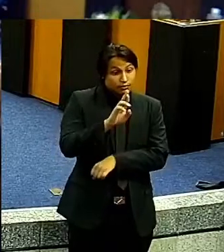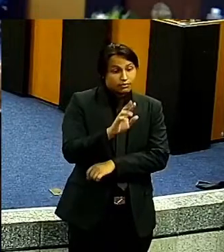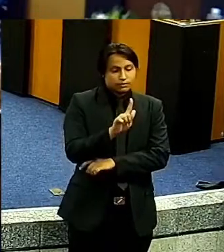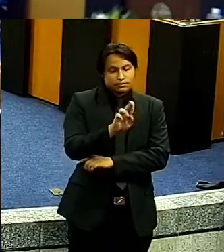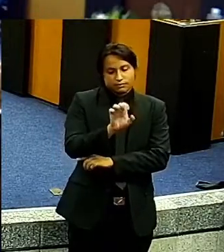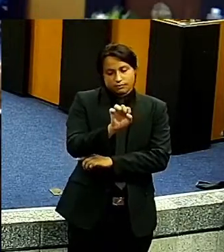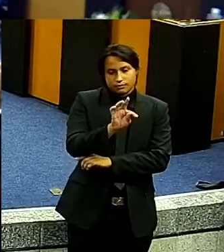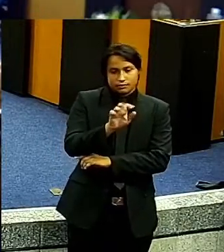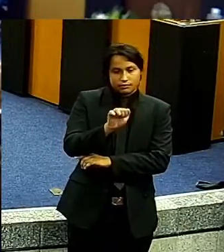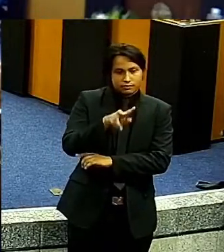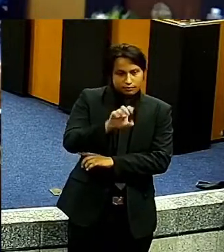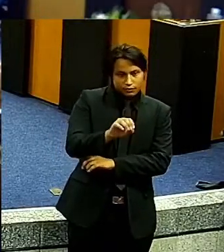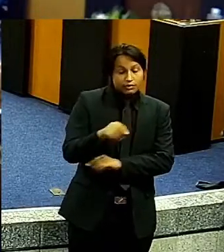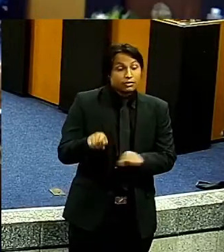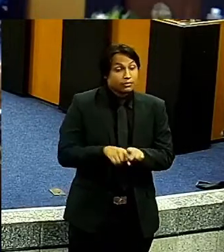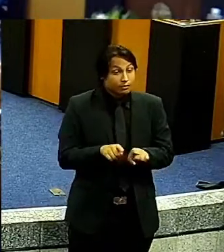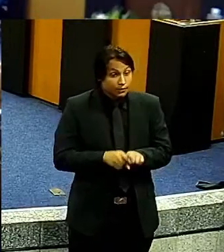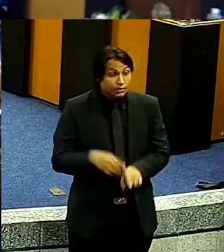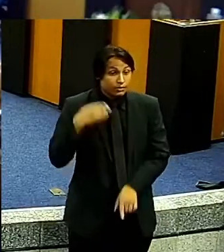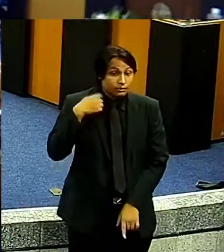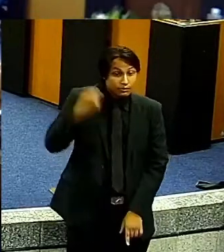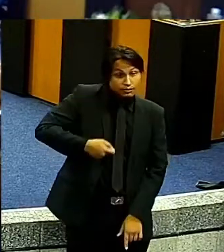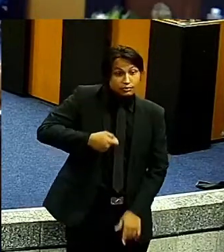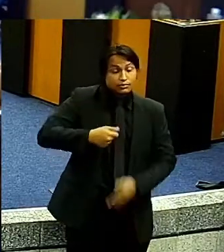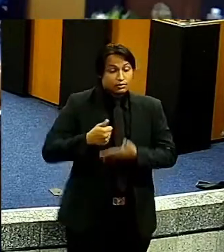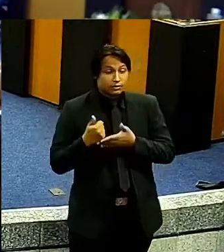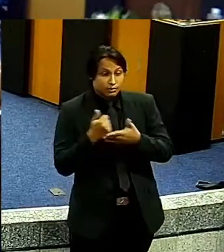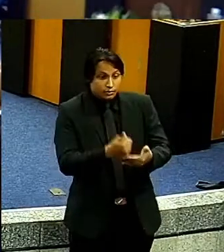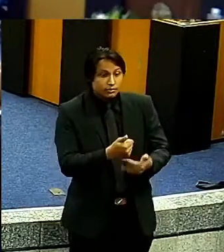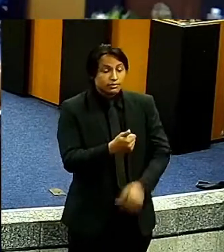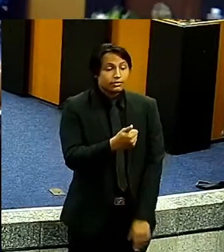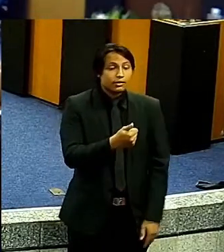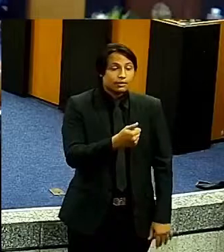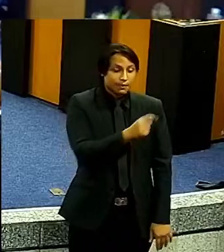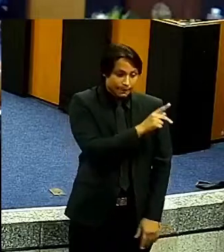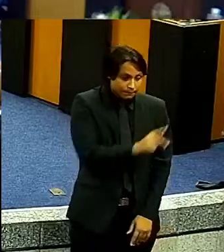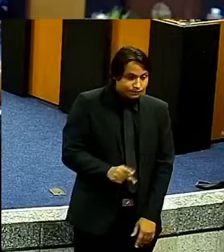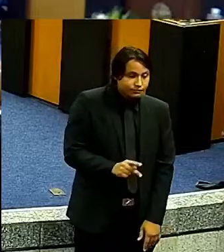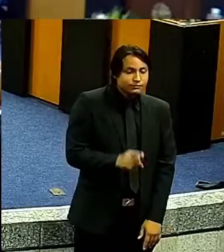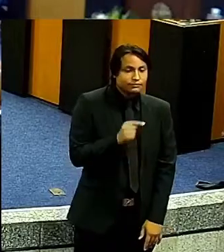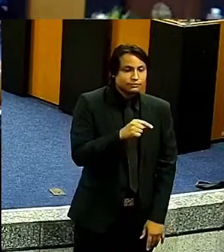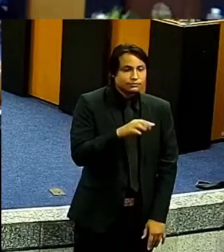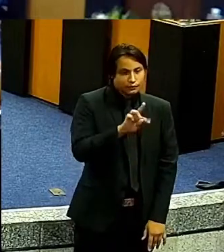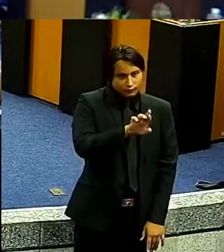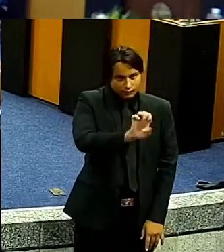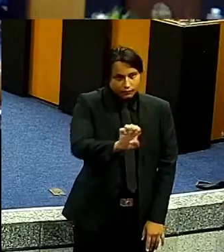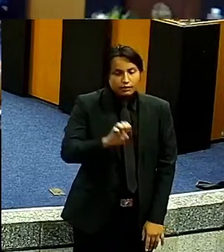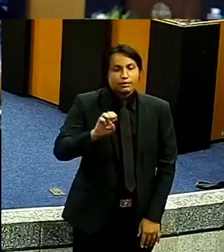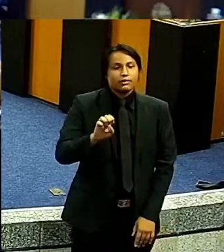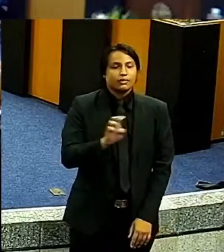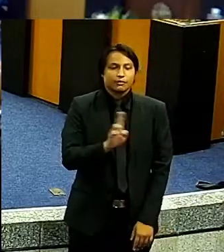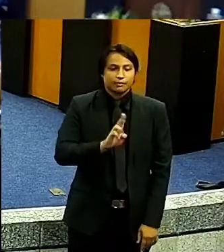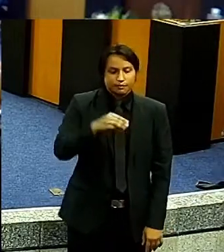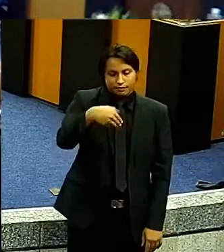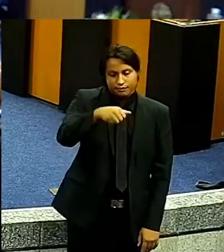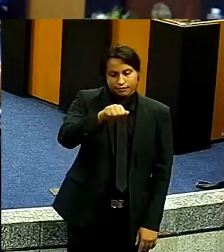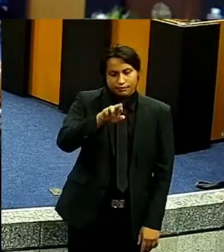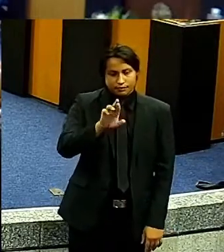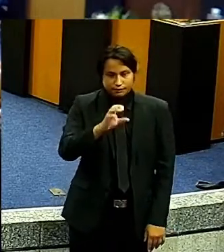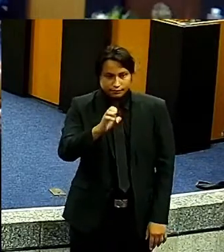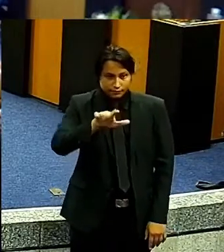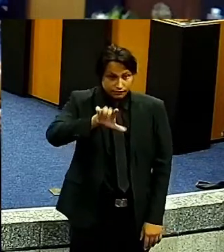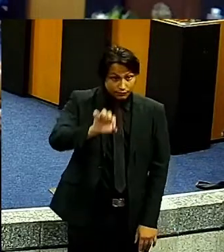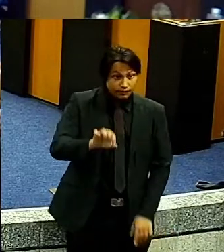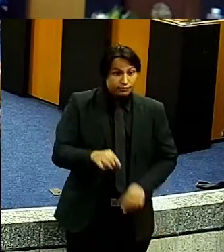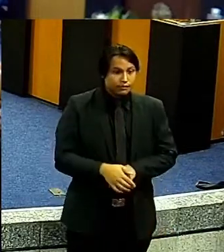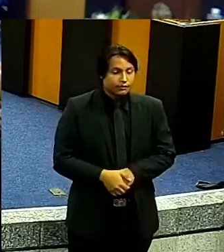Boas o Juiz Auxiliar da presidência do TR do Maranhão o juiz Marcelo Moreira o